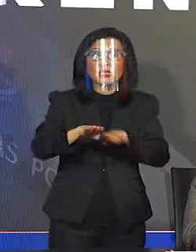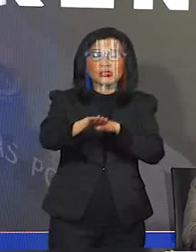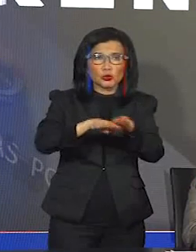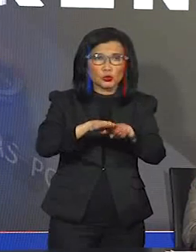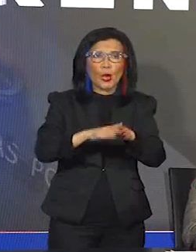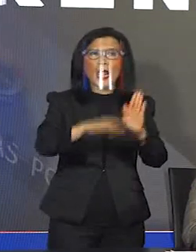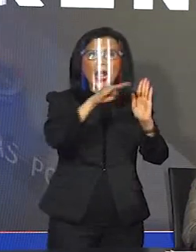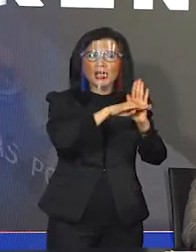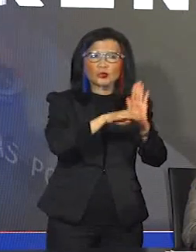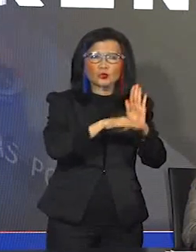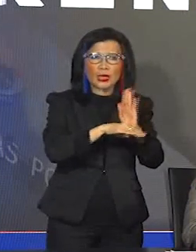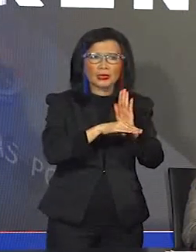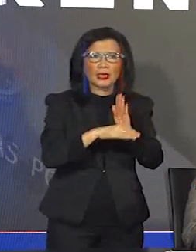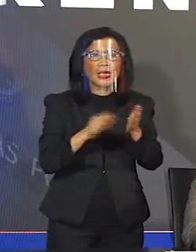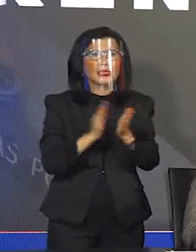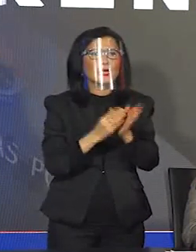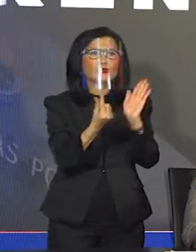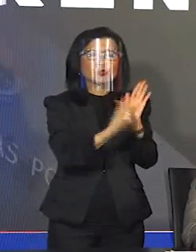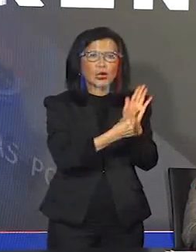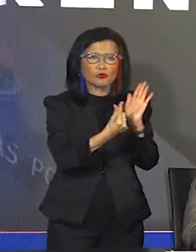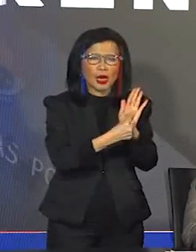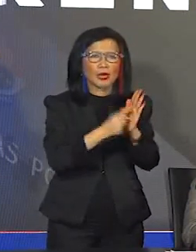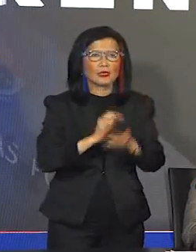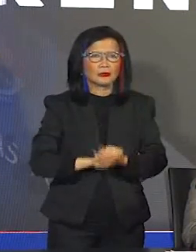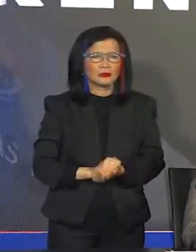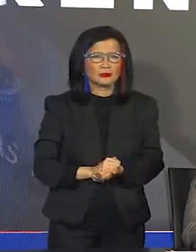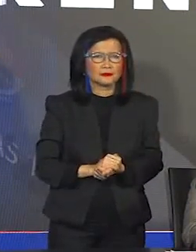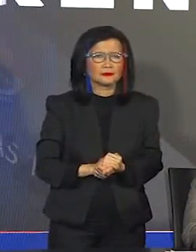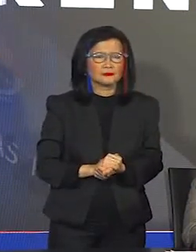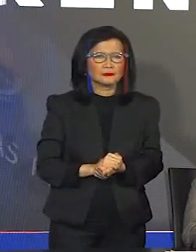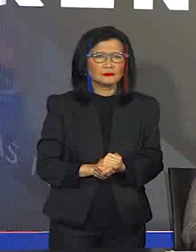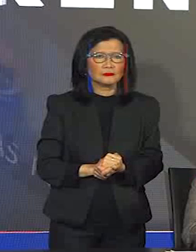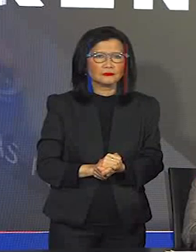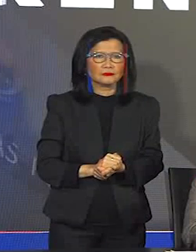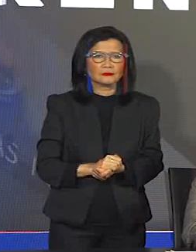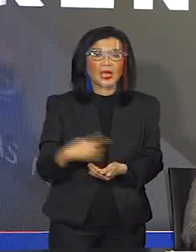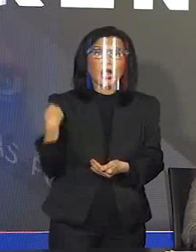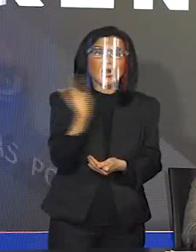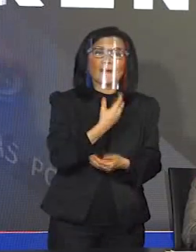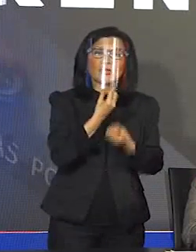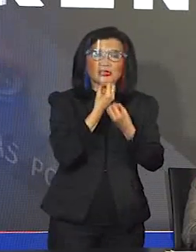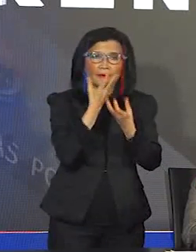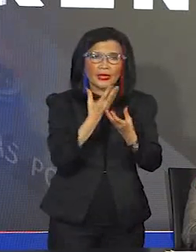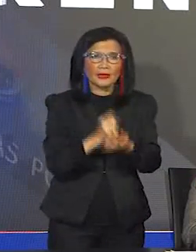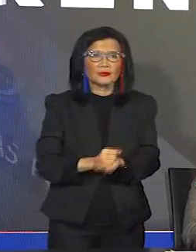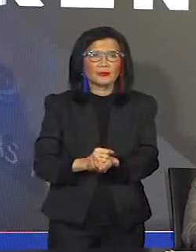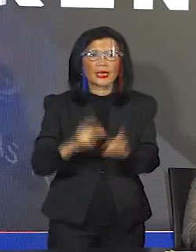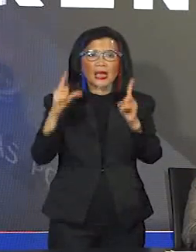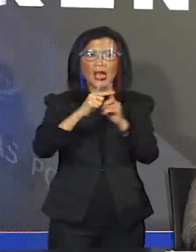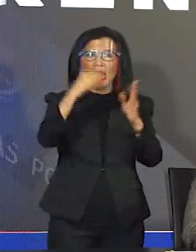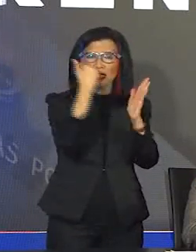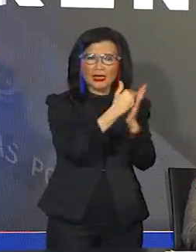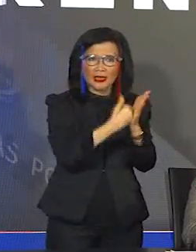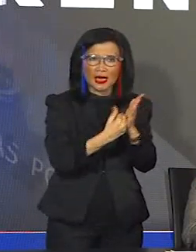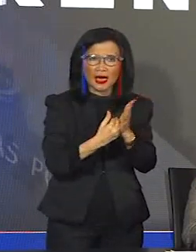dengan aturan dan perundang-undangan yang berlaku. Kami sampaikan berdasarkan data